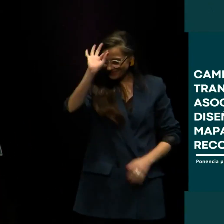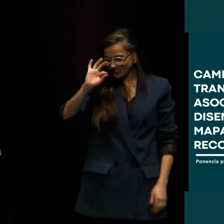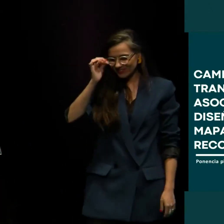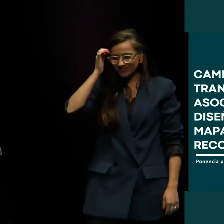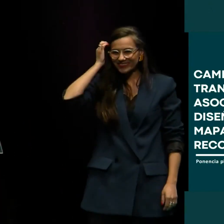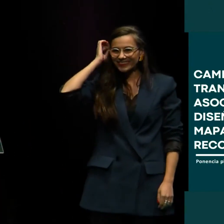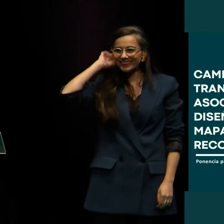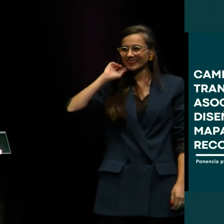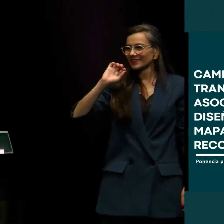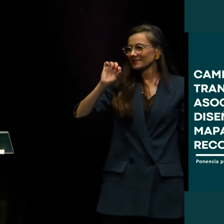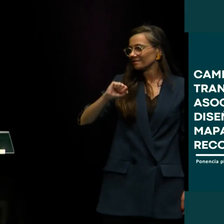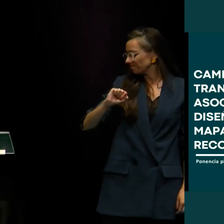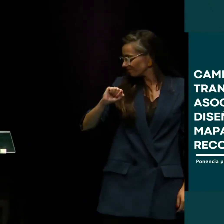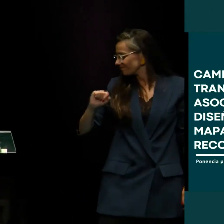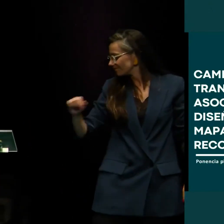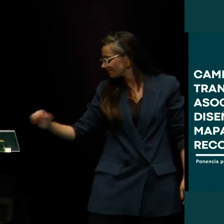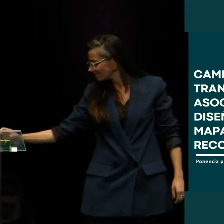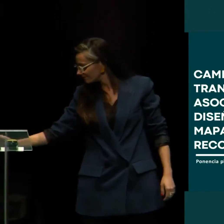Empezamos, ¿no?